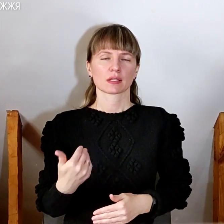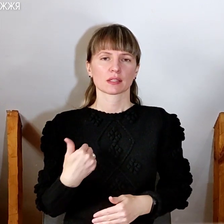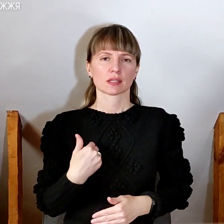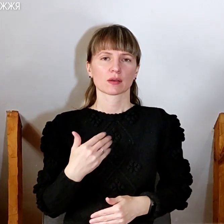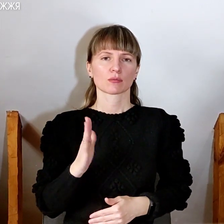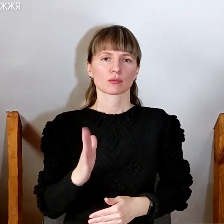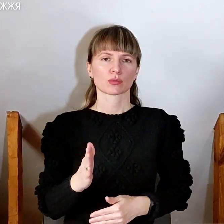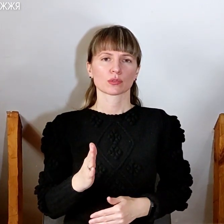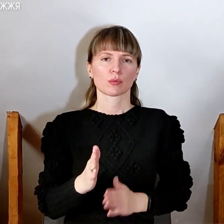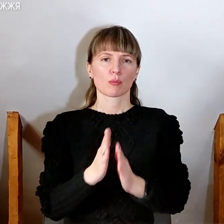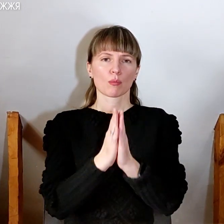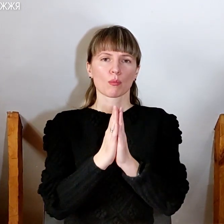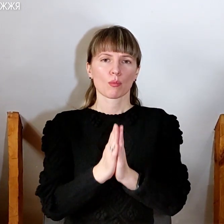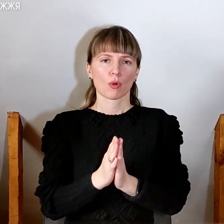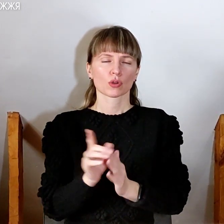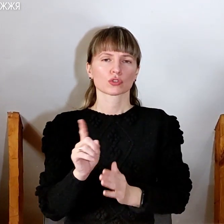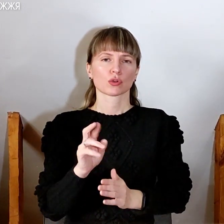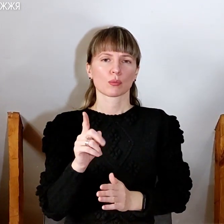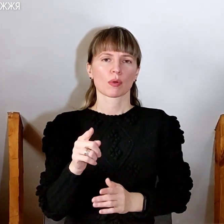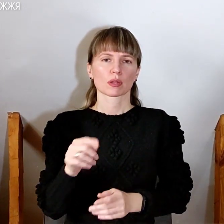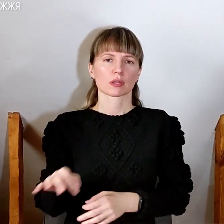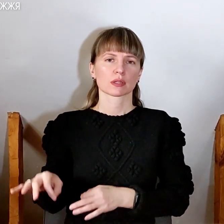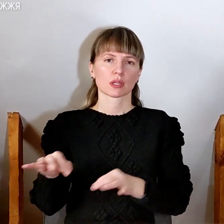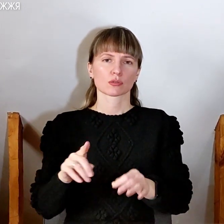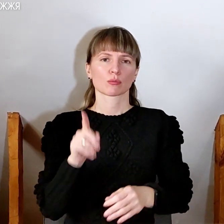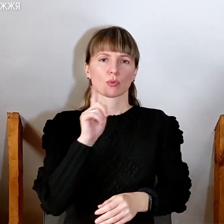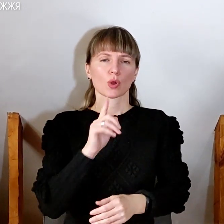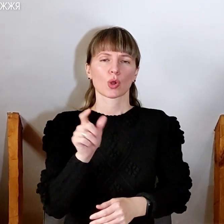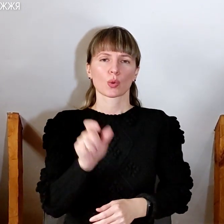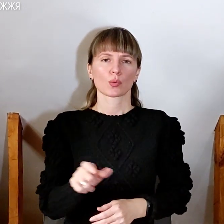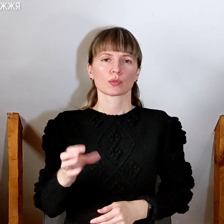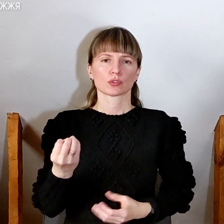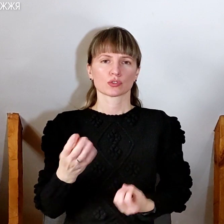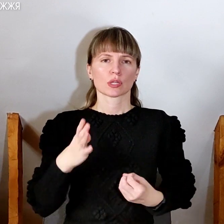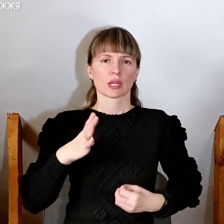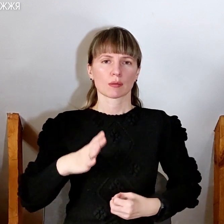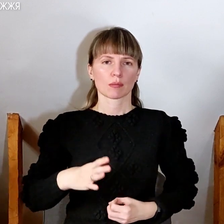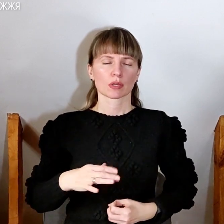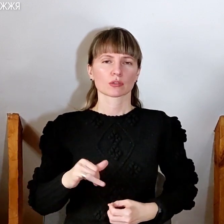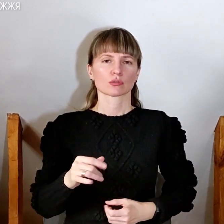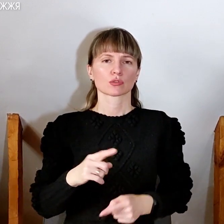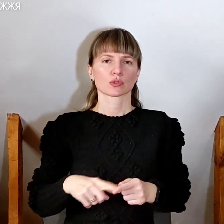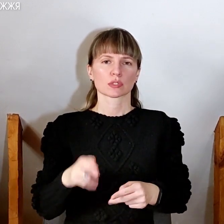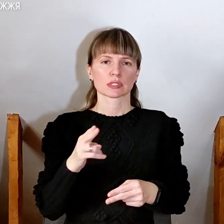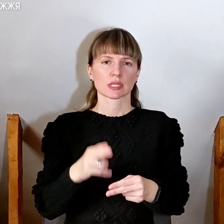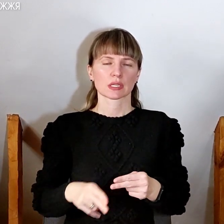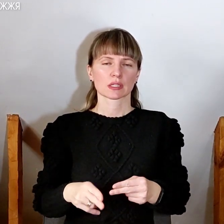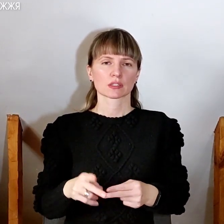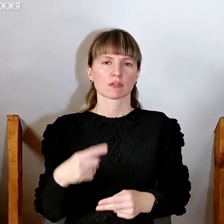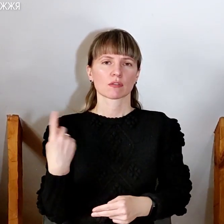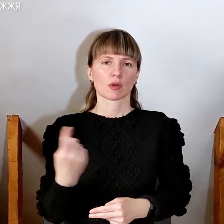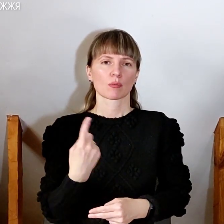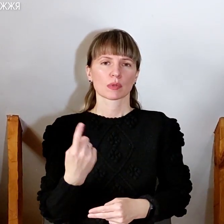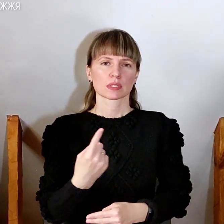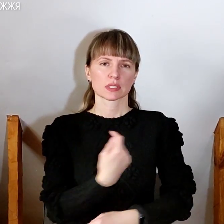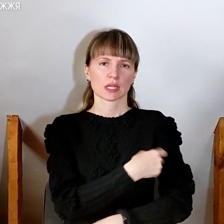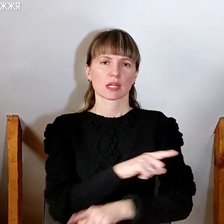Будемо молити Бога, щоб вона доїхала. Поки що люди тримаються, у них завтра закінчується обласні лікарні витратний матеріал, наскільки мені